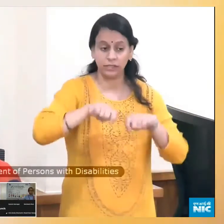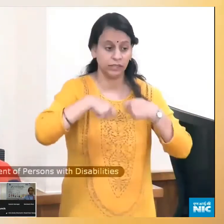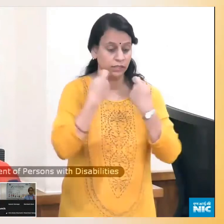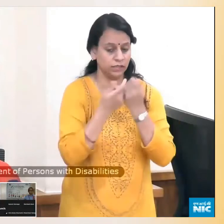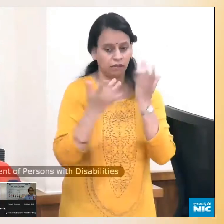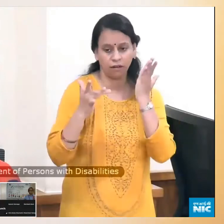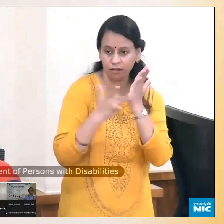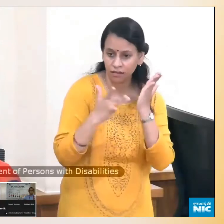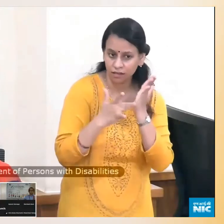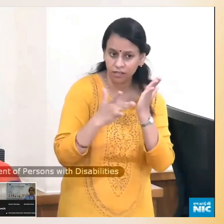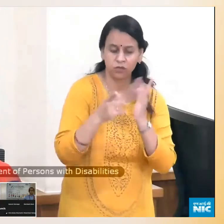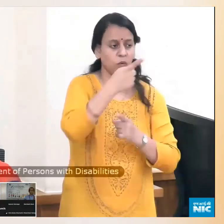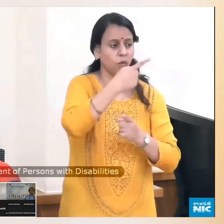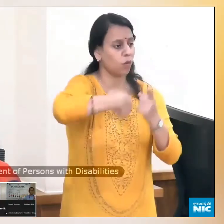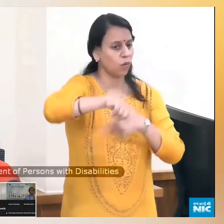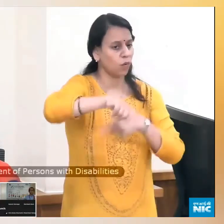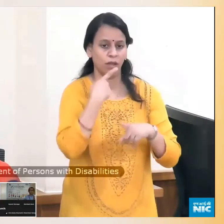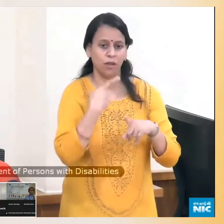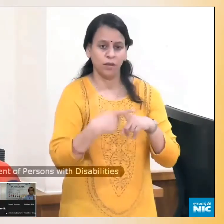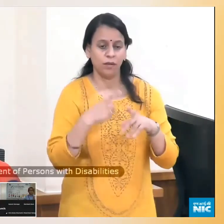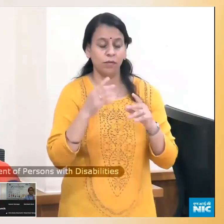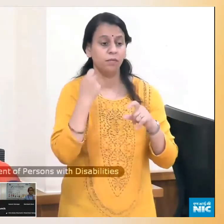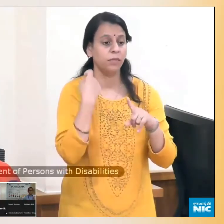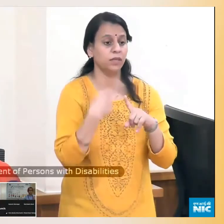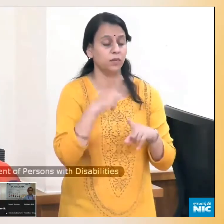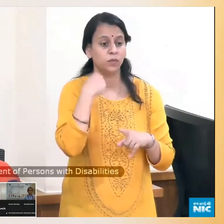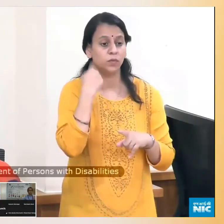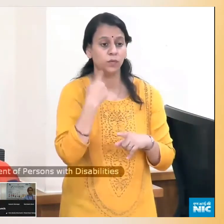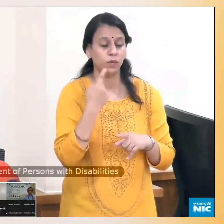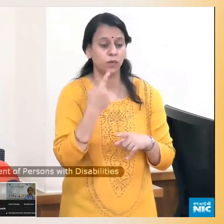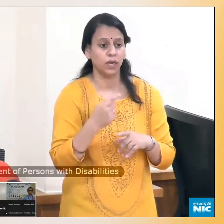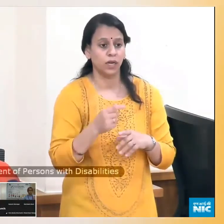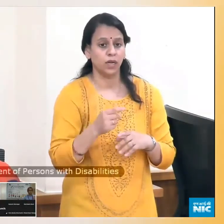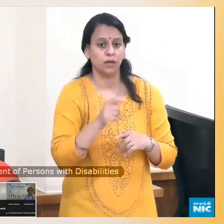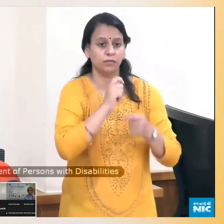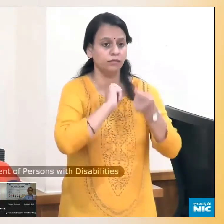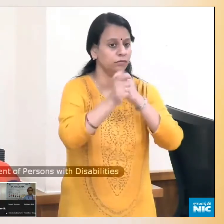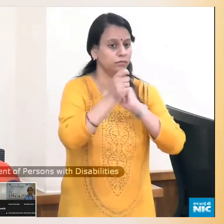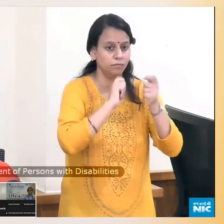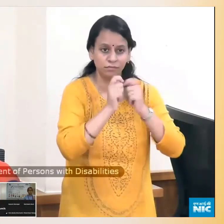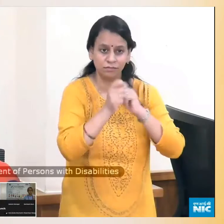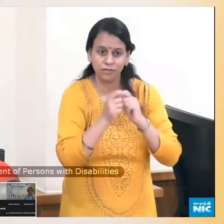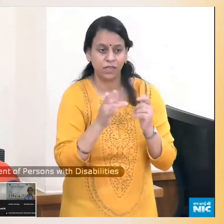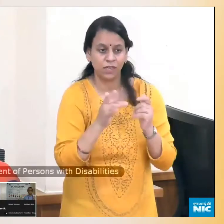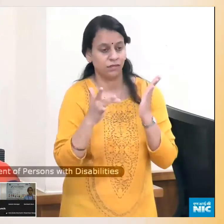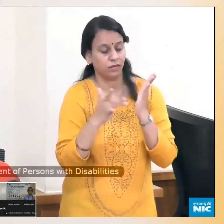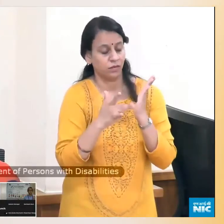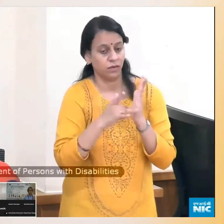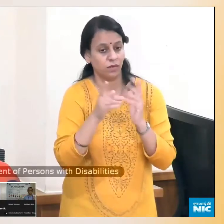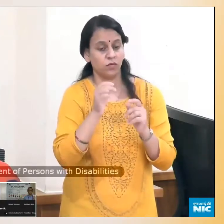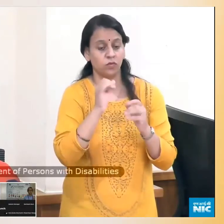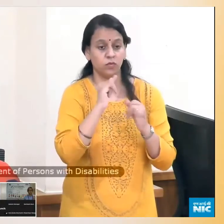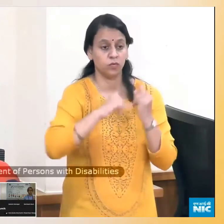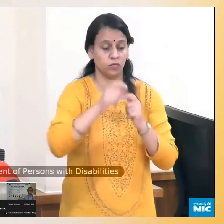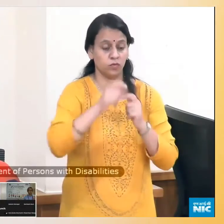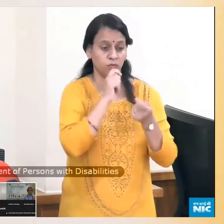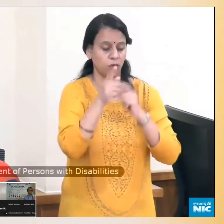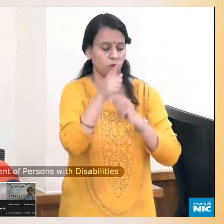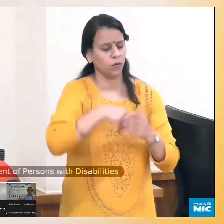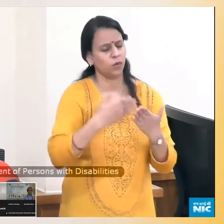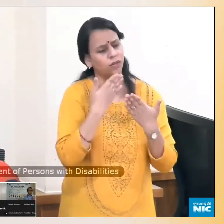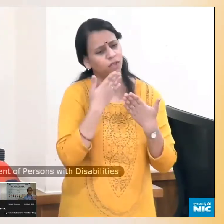हमारी टेक्नीशियन है सबको, और विशेष करके मेरे जो पत्रकार बंधु है, इलेक्ट्रॉनिक्स मीडिया, प्रिंट मीडिया, सोशल